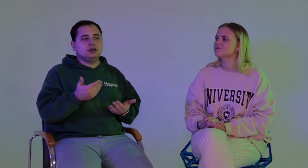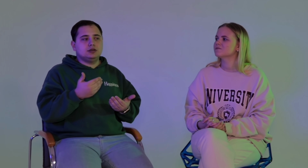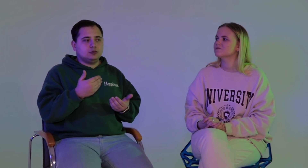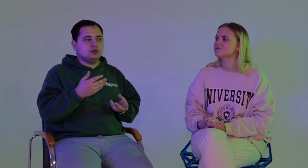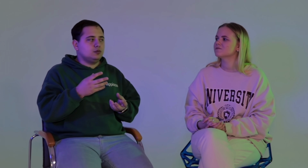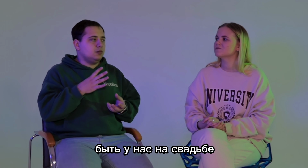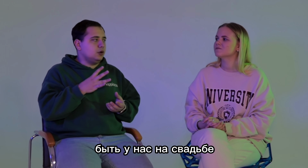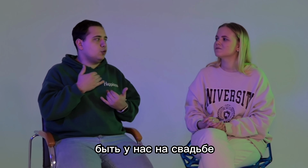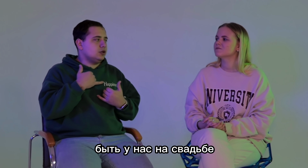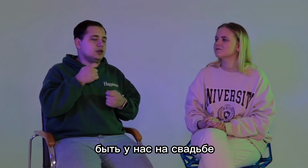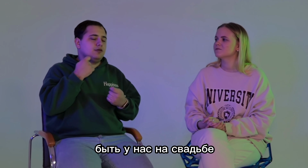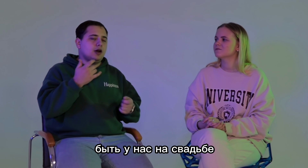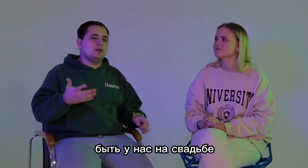согласилась быть у нас на свадьбе.